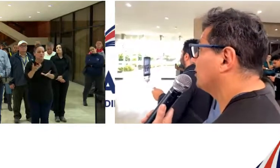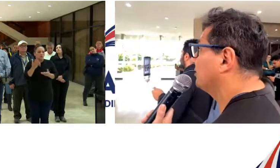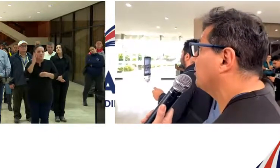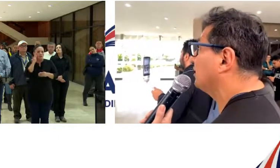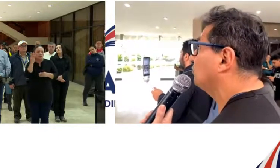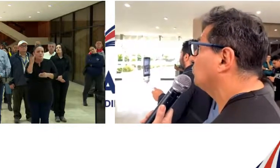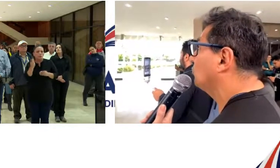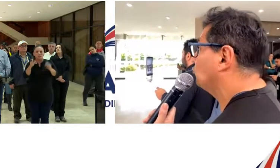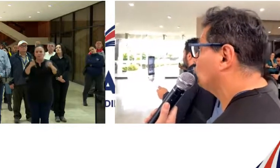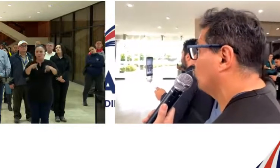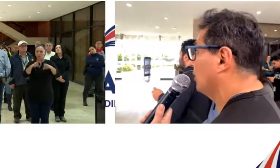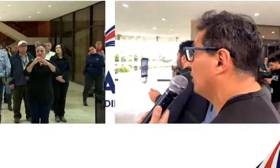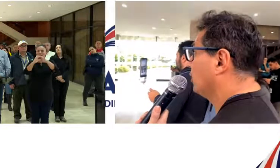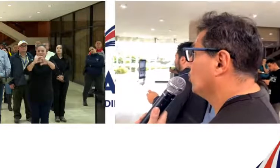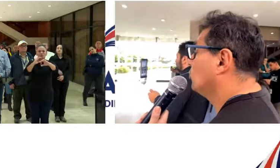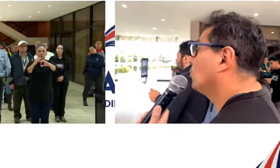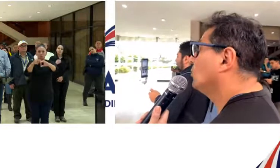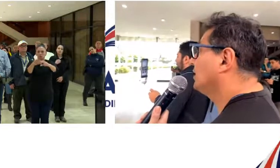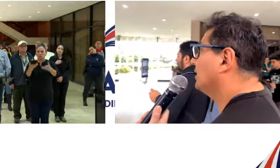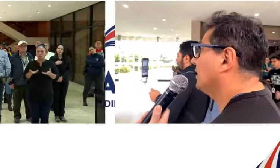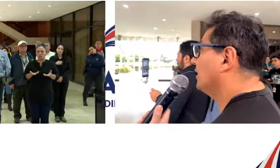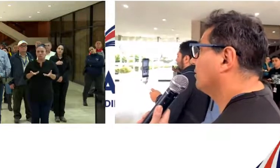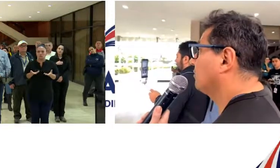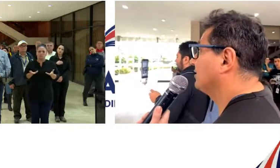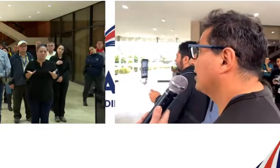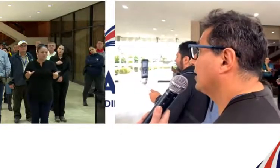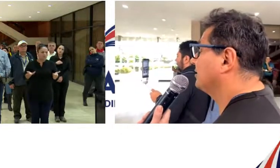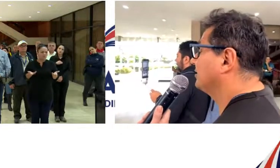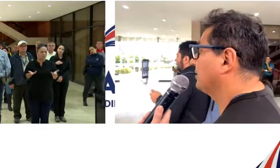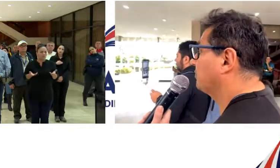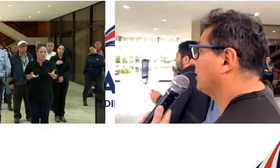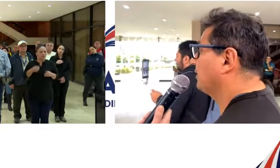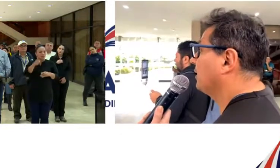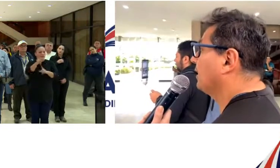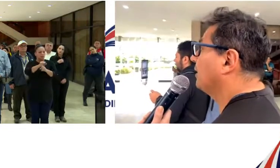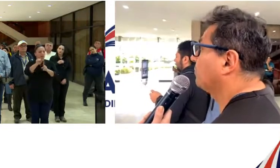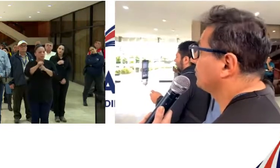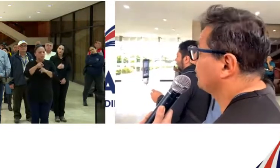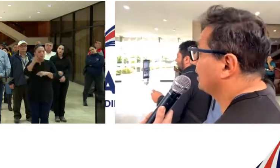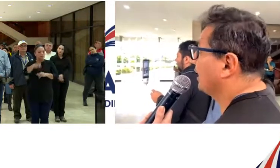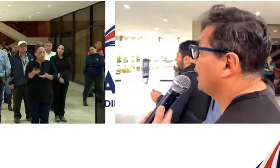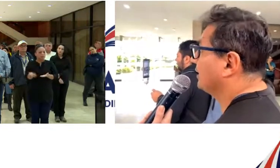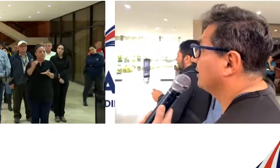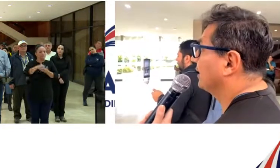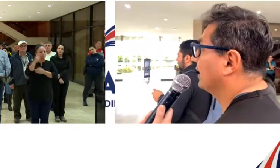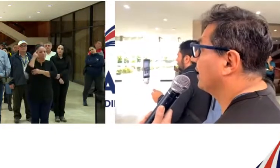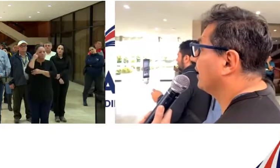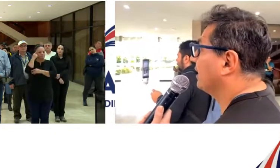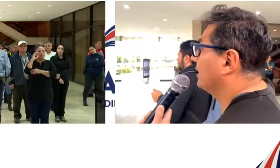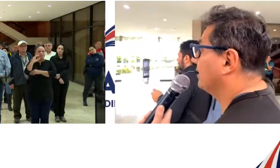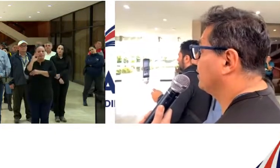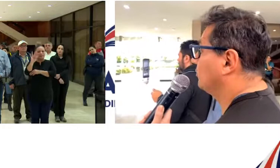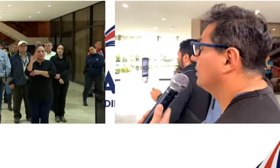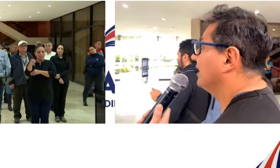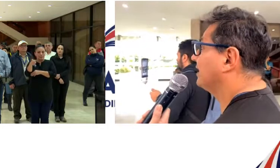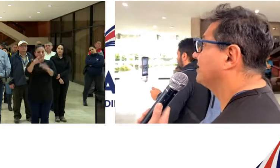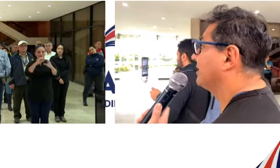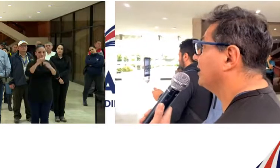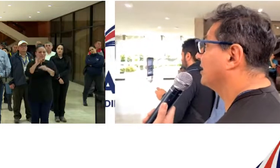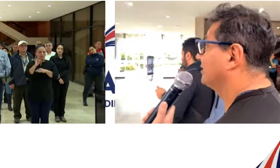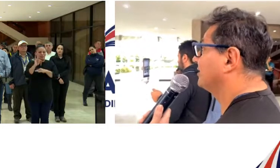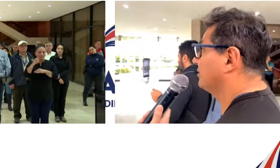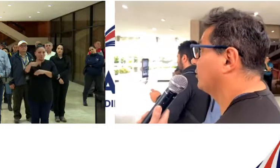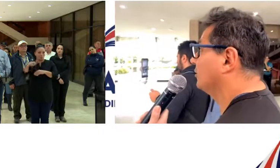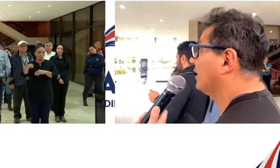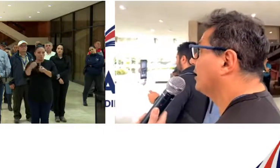cuántas personas iban en el autobús no obliga a repensar en el CTP la posibilidad de que cada unidad